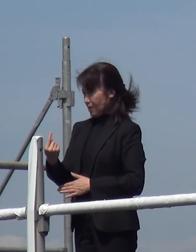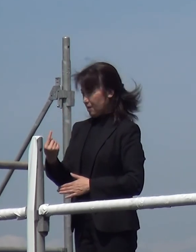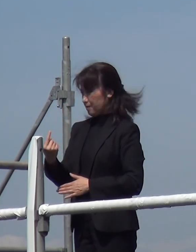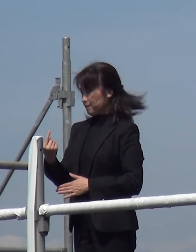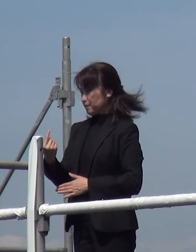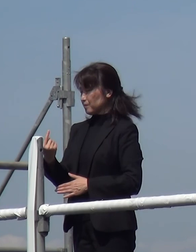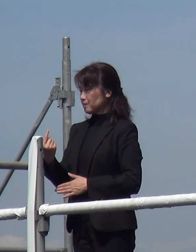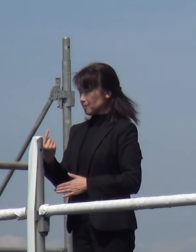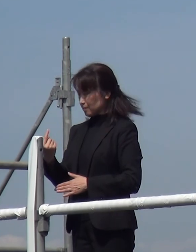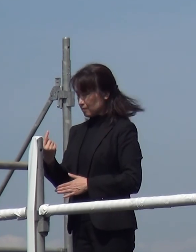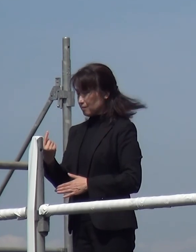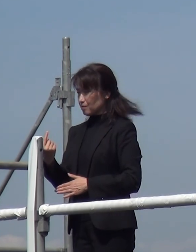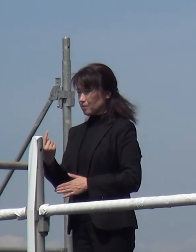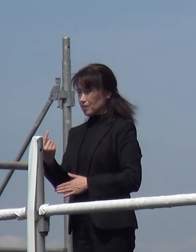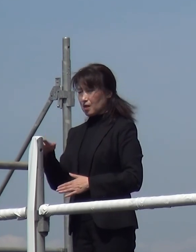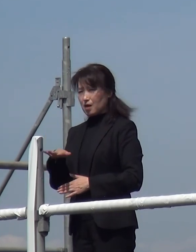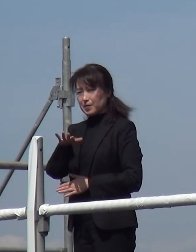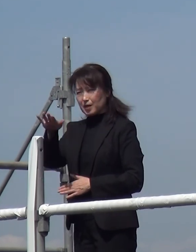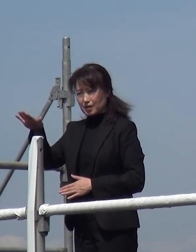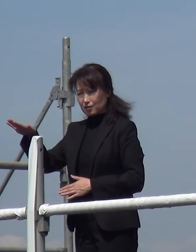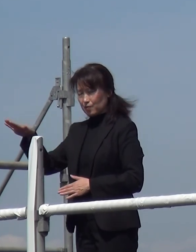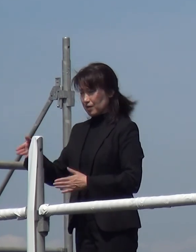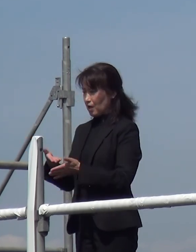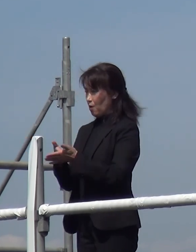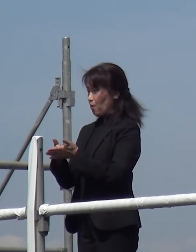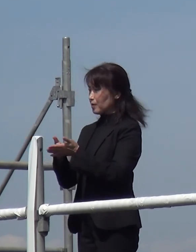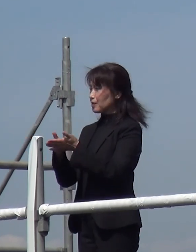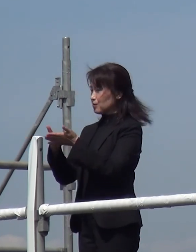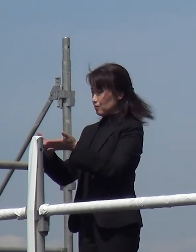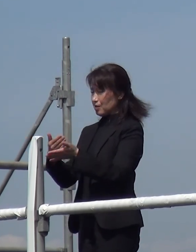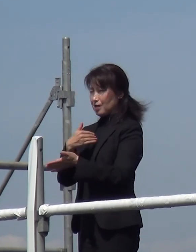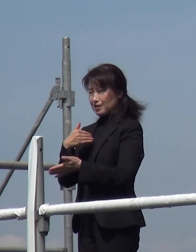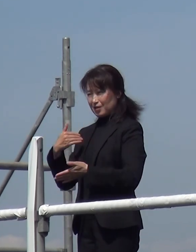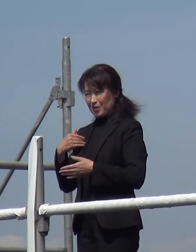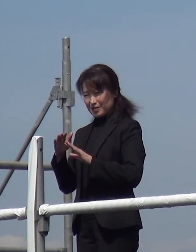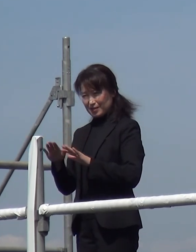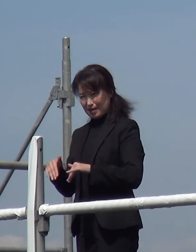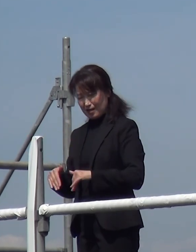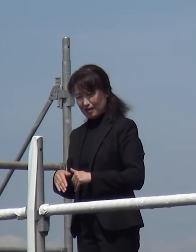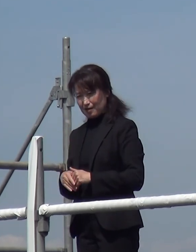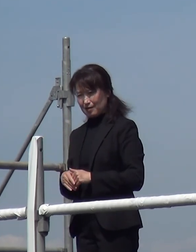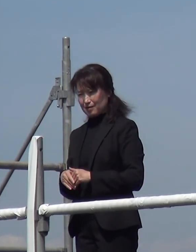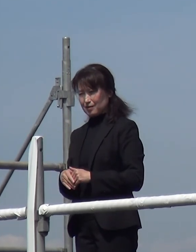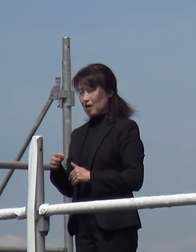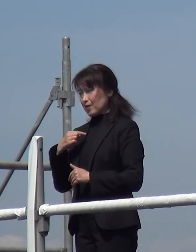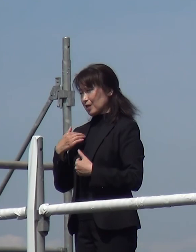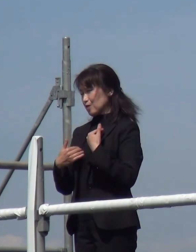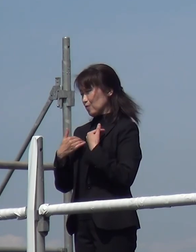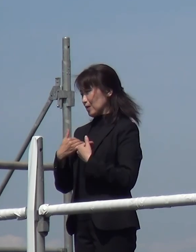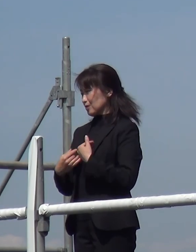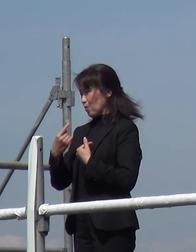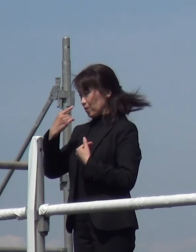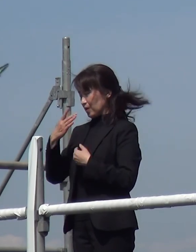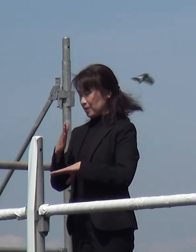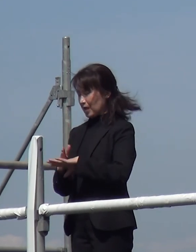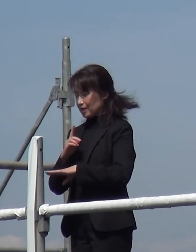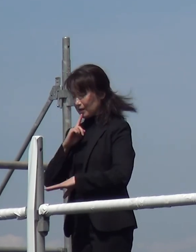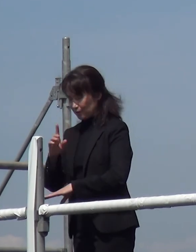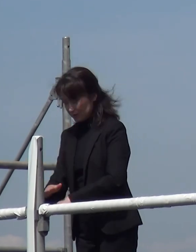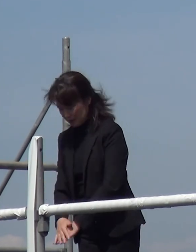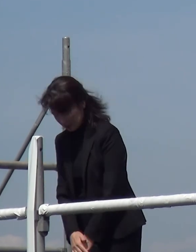通り私は皆さんの前でお話しすることができました。それを私は喜びます。ありがとうございました